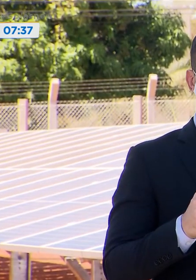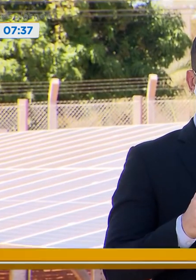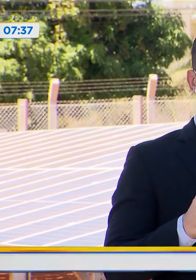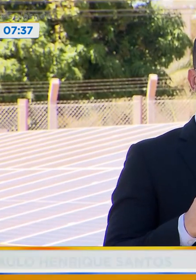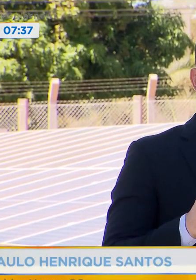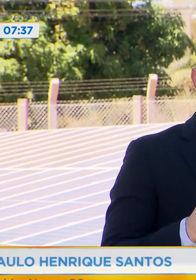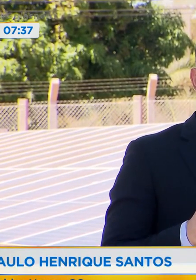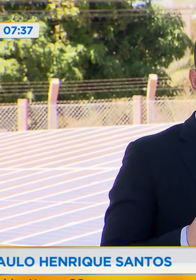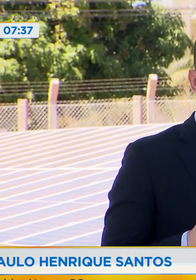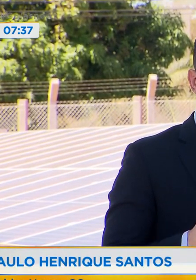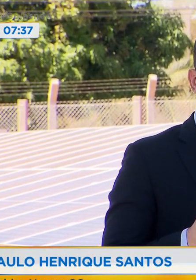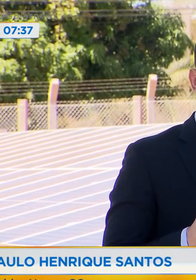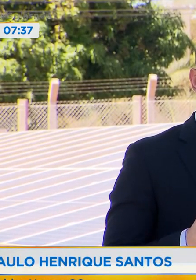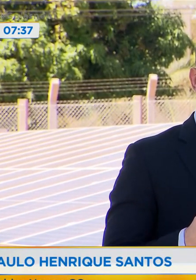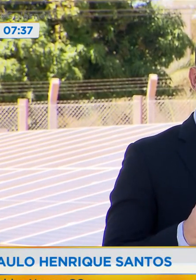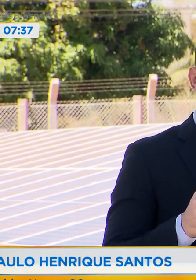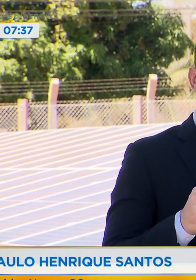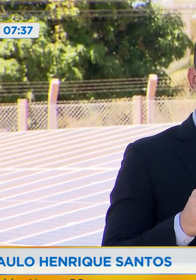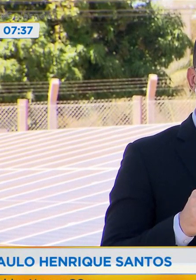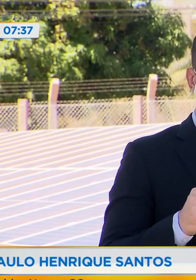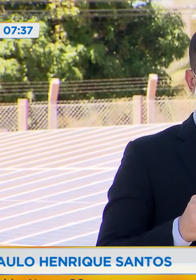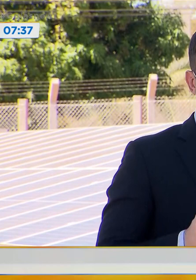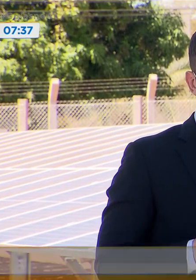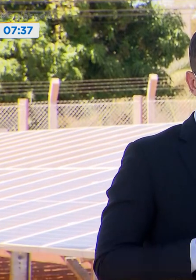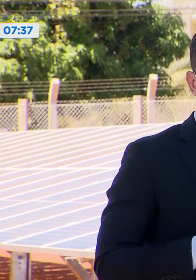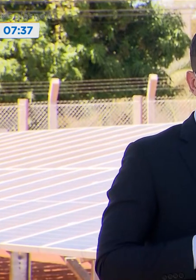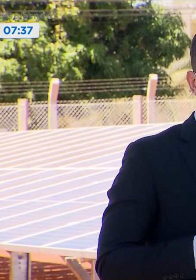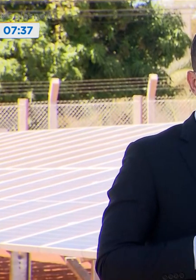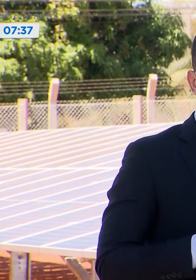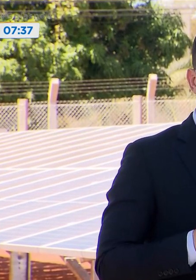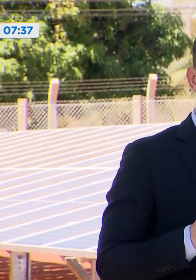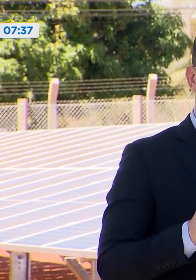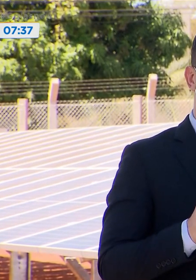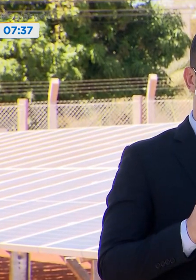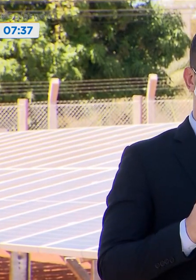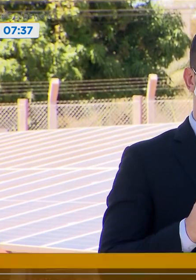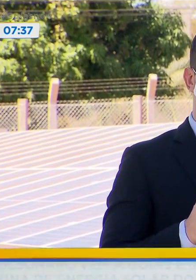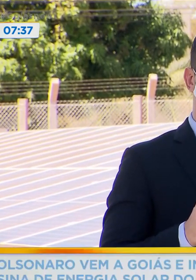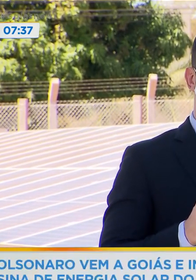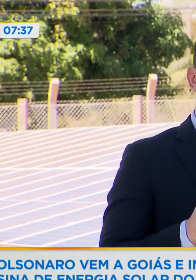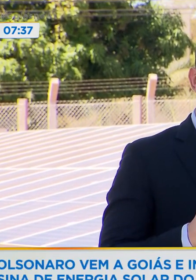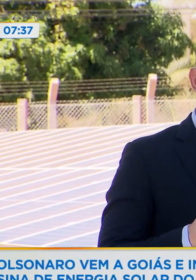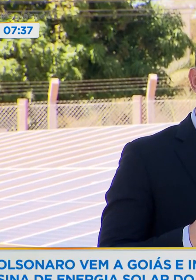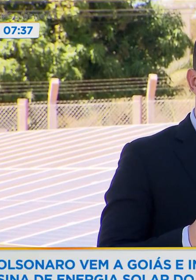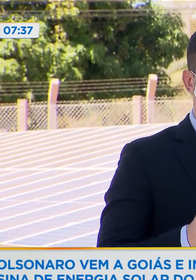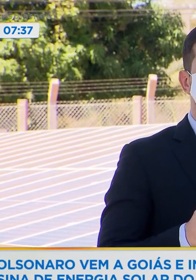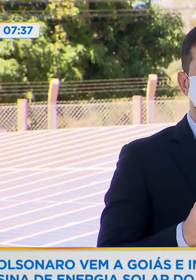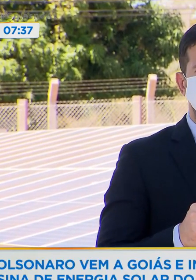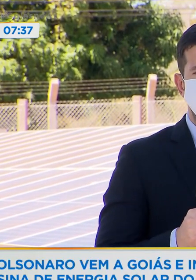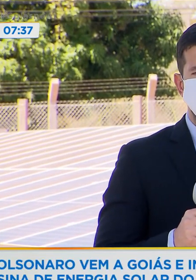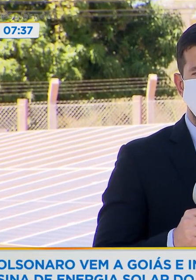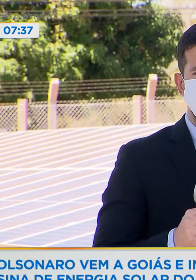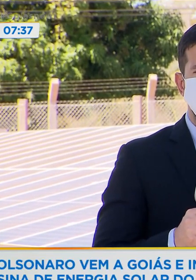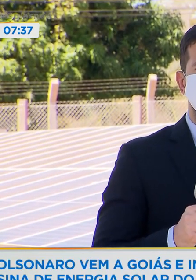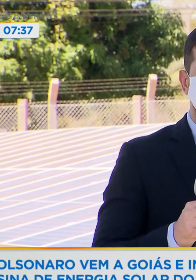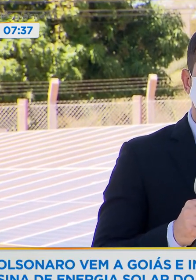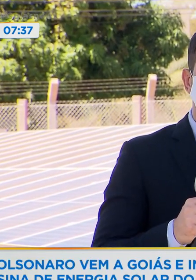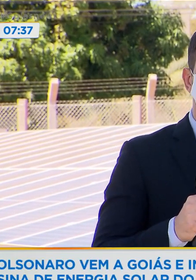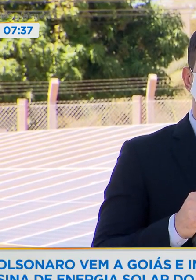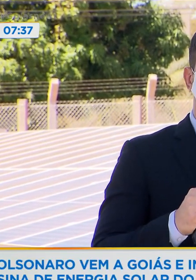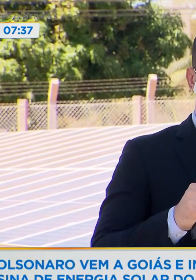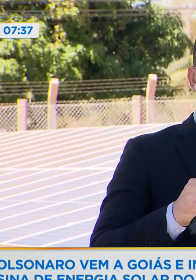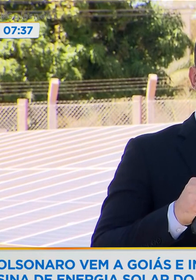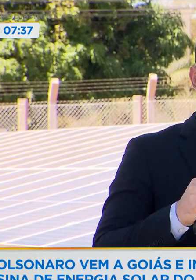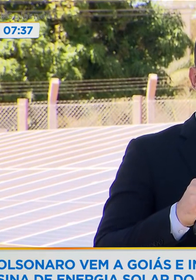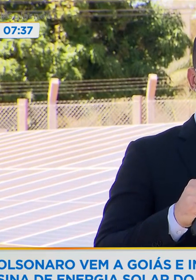é suficiente para iluminar uma cidade com cerca de 10 mil habitantes e por se tratar de energia limpa e renovável